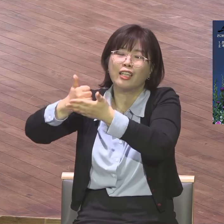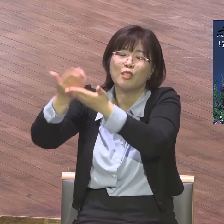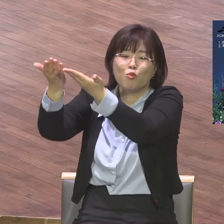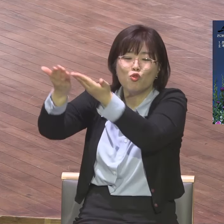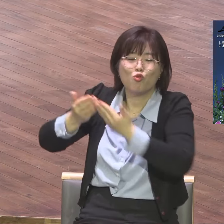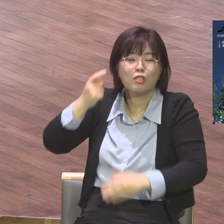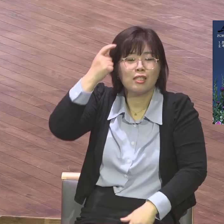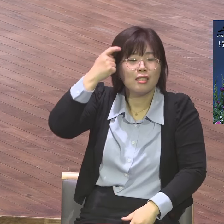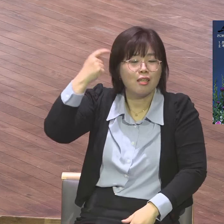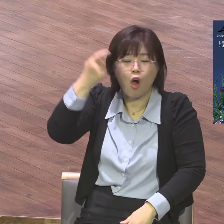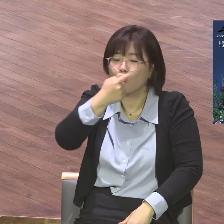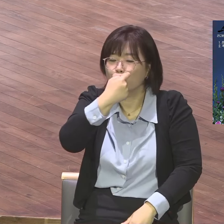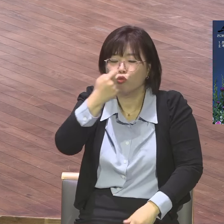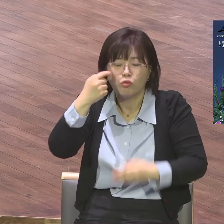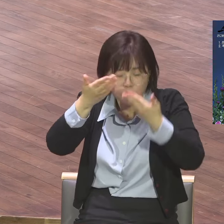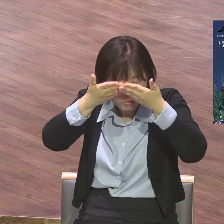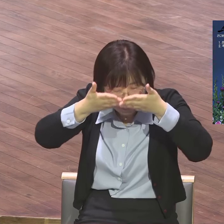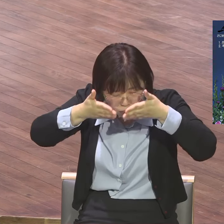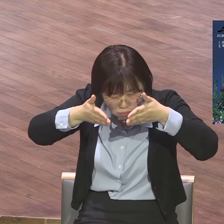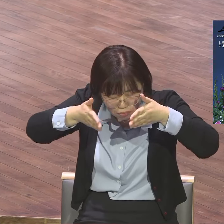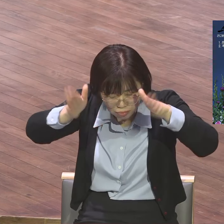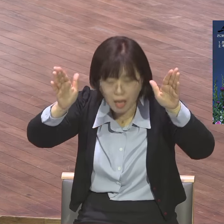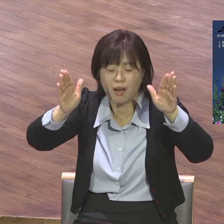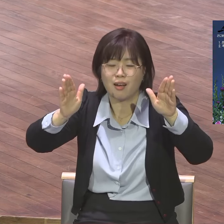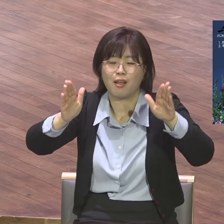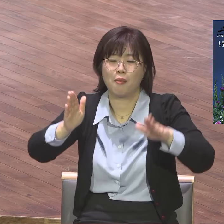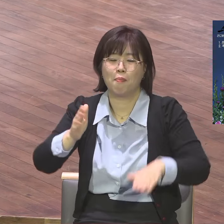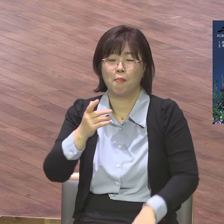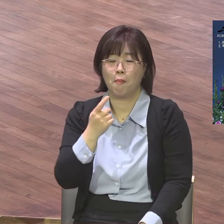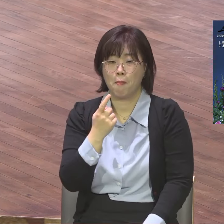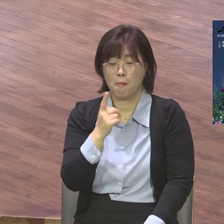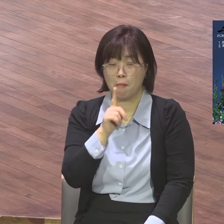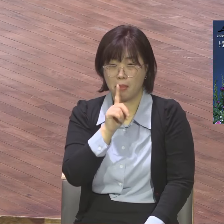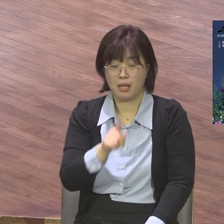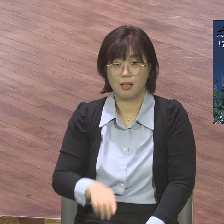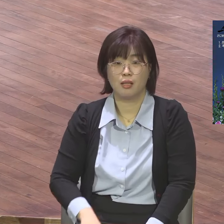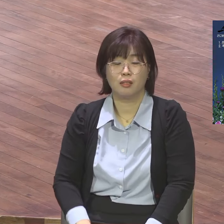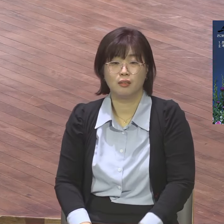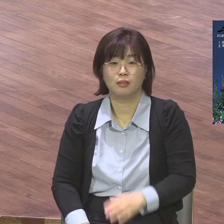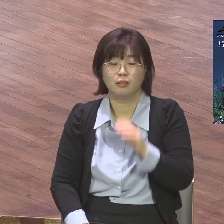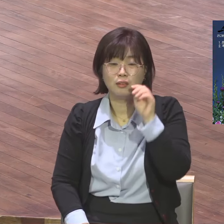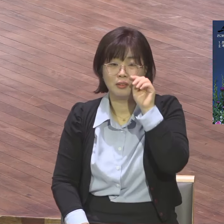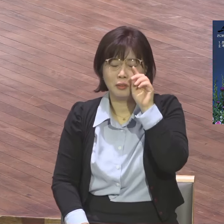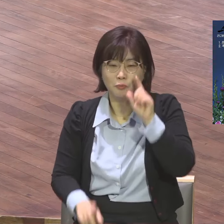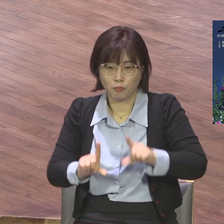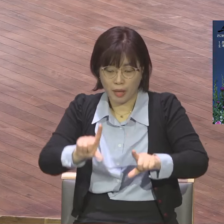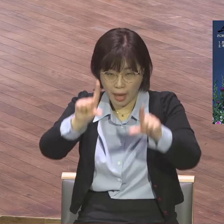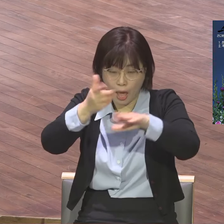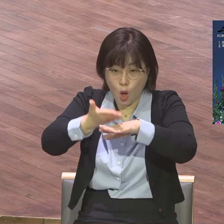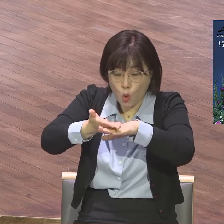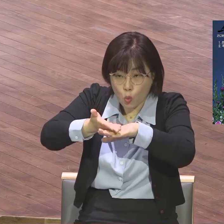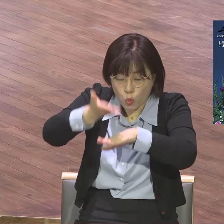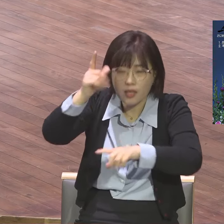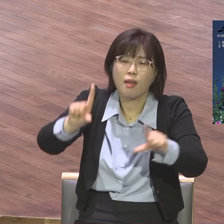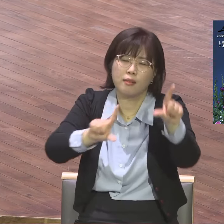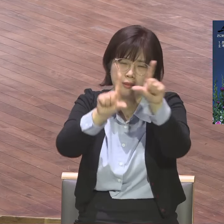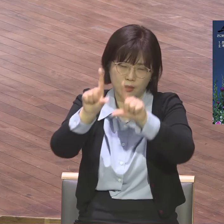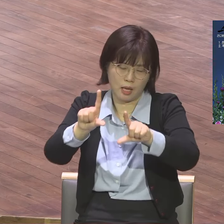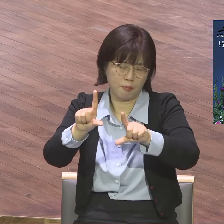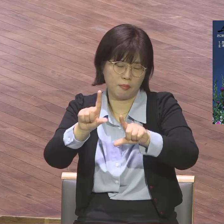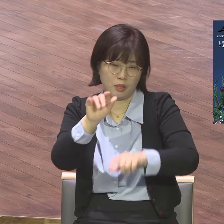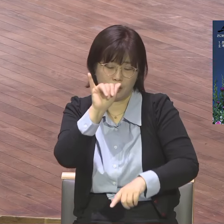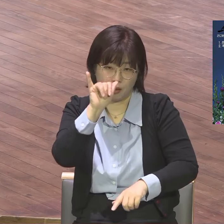역설적으로 해 위에서는요 삶을 추구해 나갈 것을 강조하는데 유명한 강해 설교가 있어